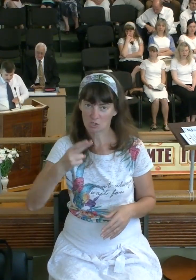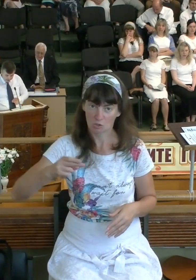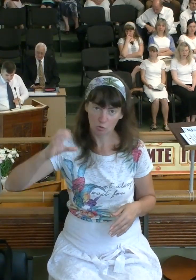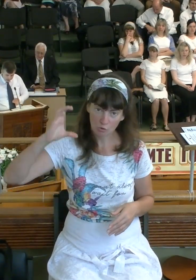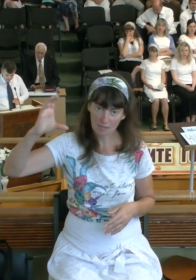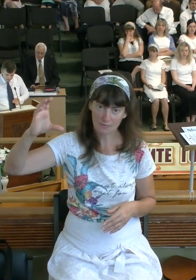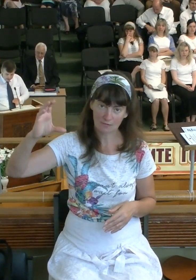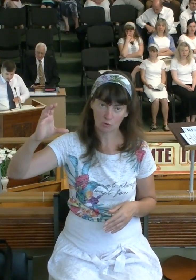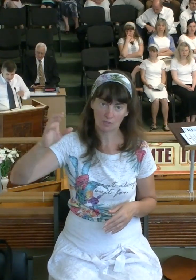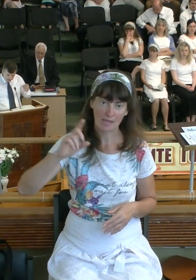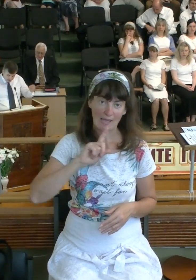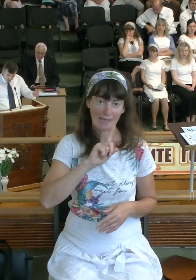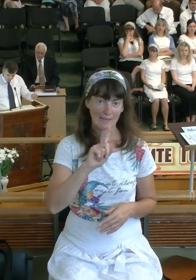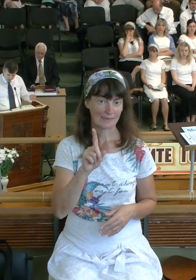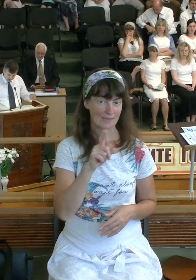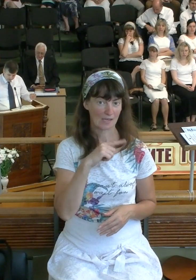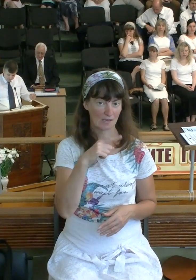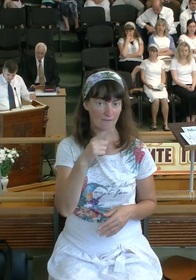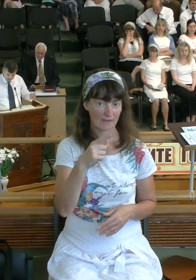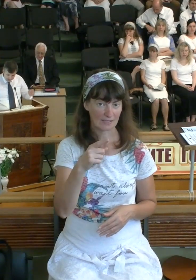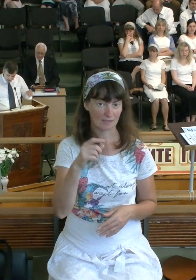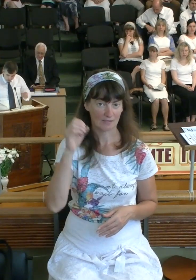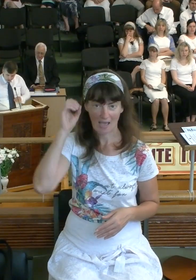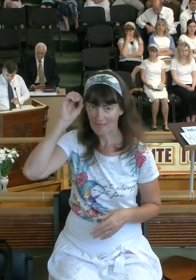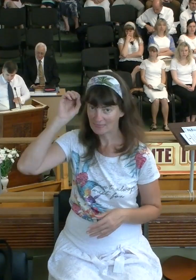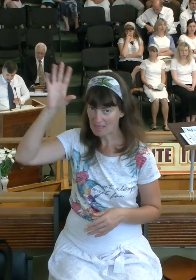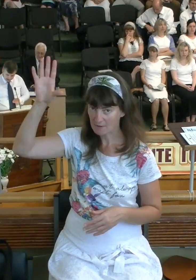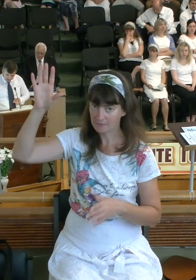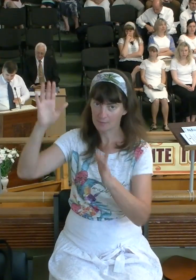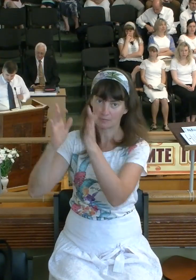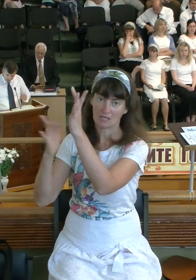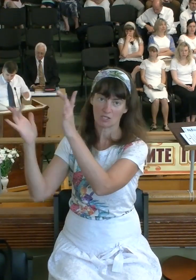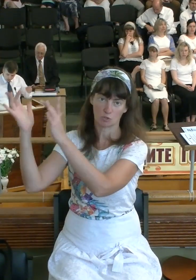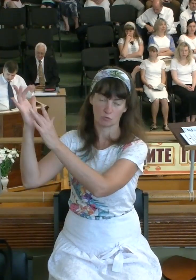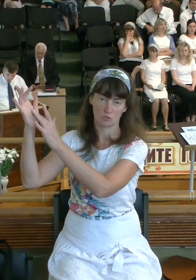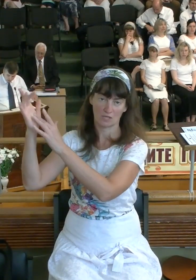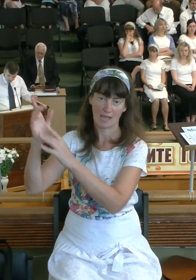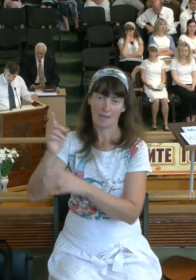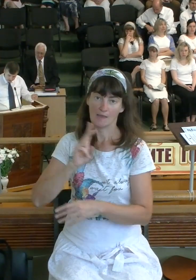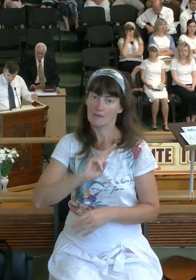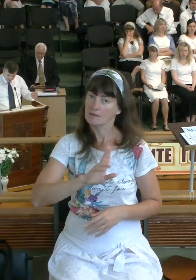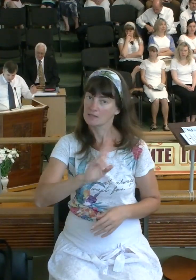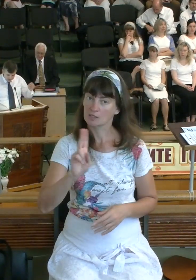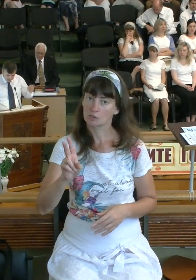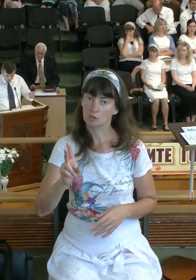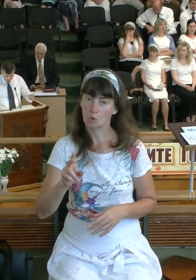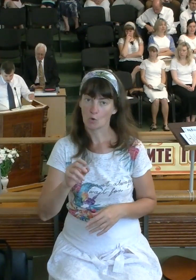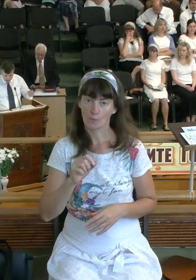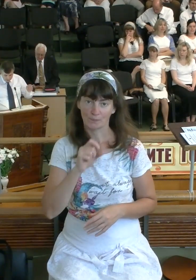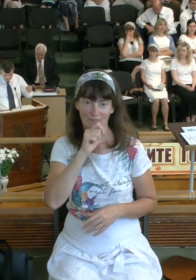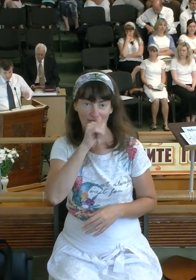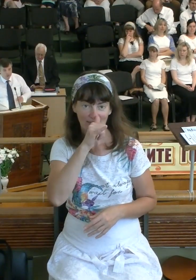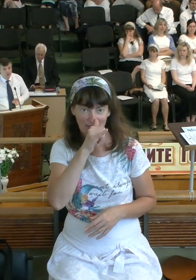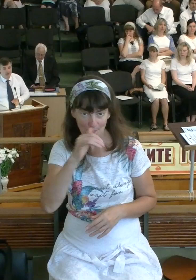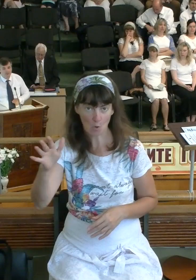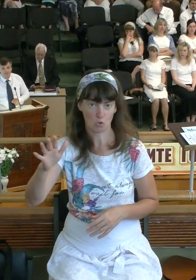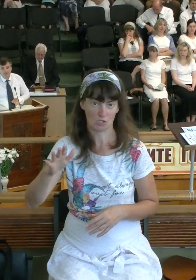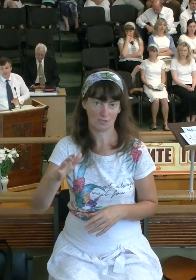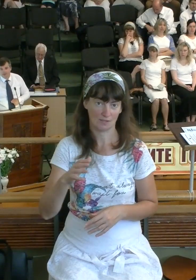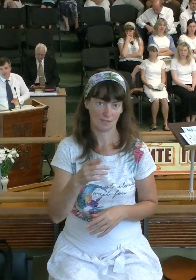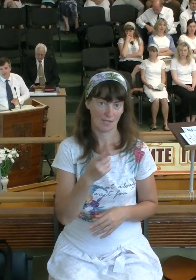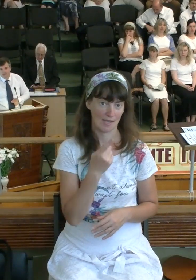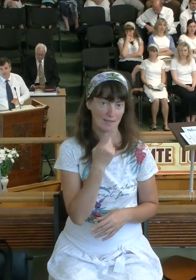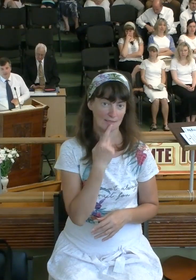произнесет анафемы на Иисуса. И никто не может назвать Иисуса Господом, как только